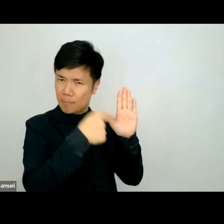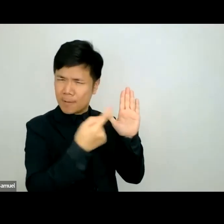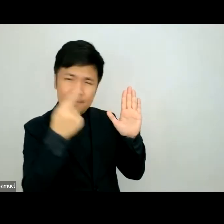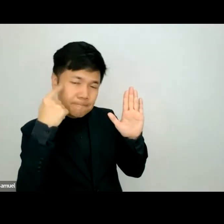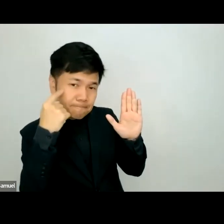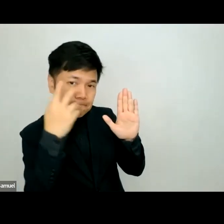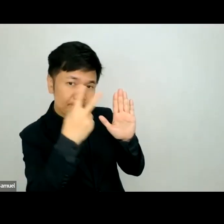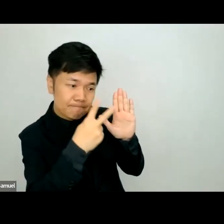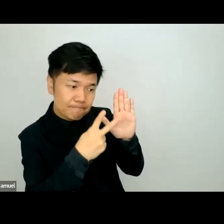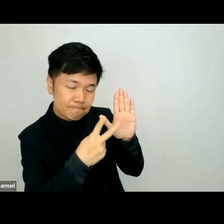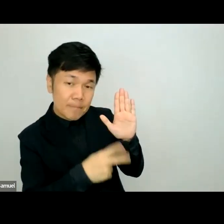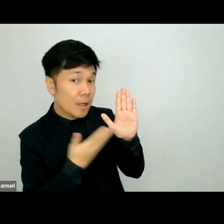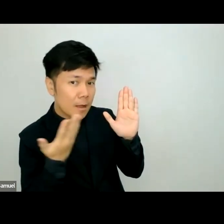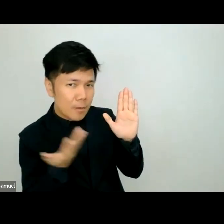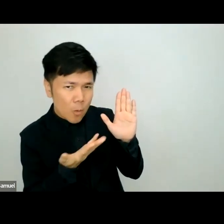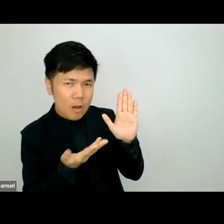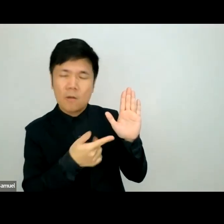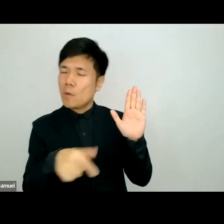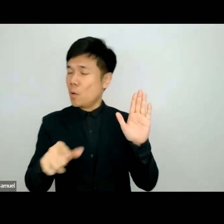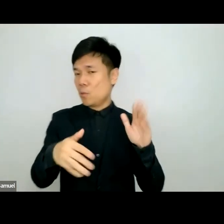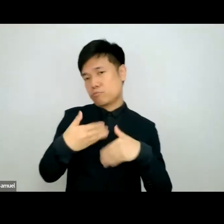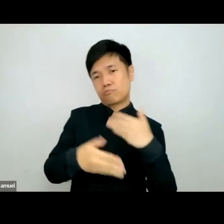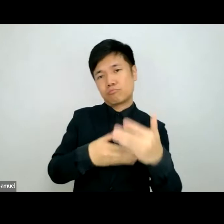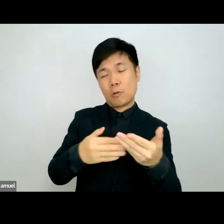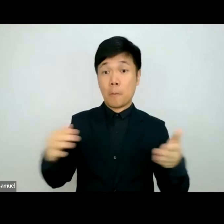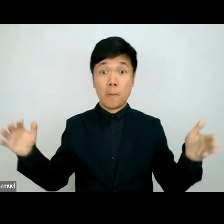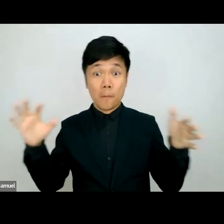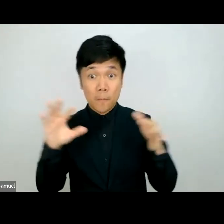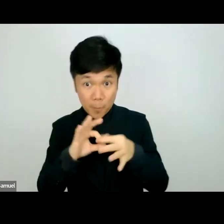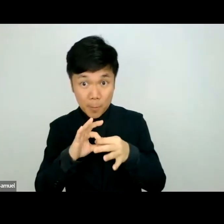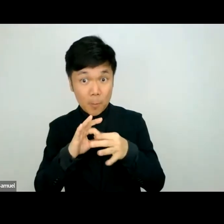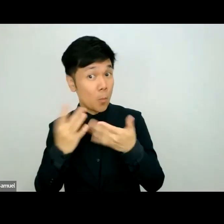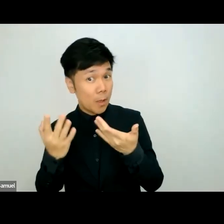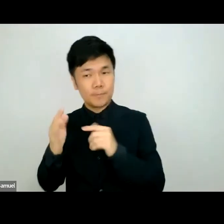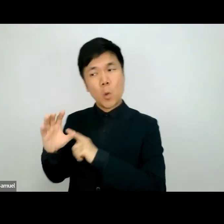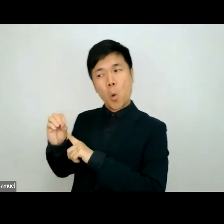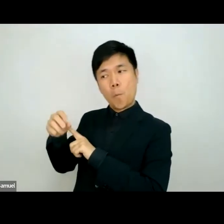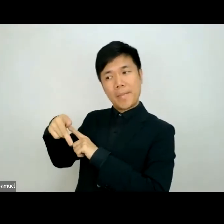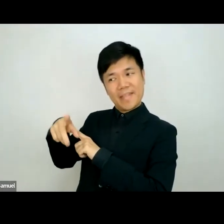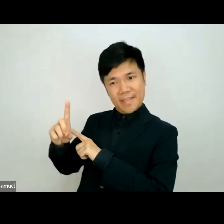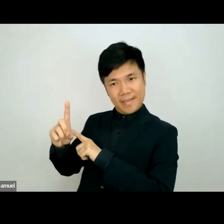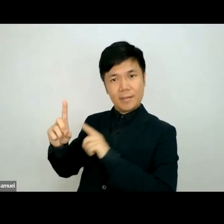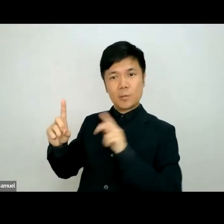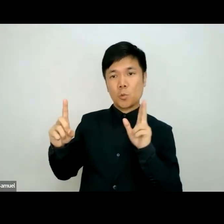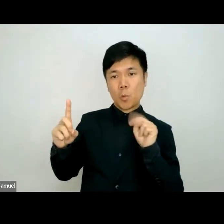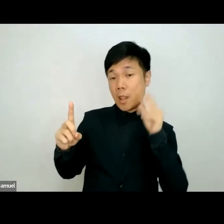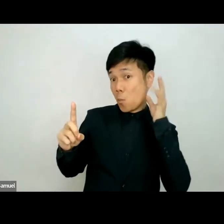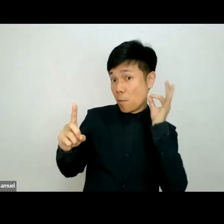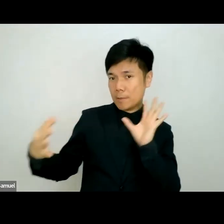l'ONU Femmes, sommes en train de faire basées sur la collaboration avec